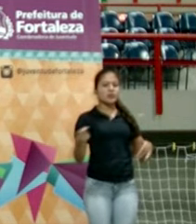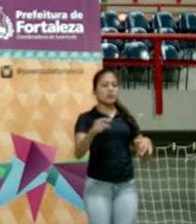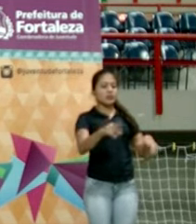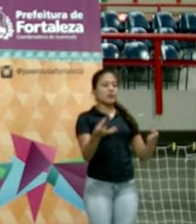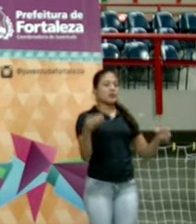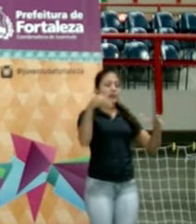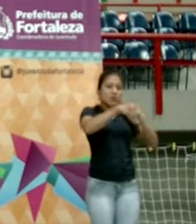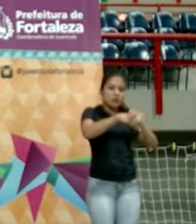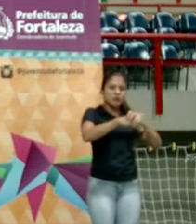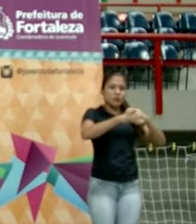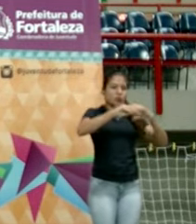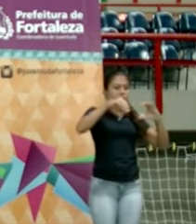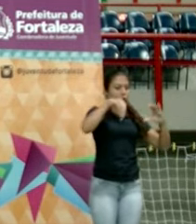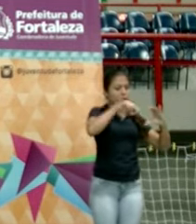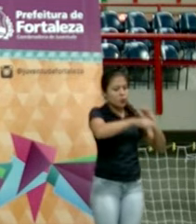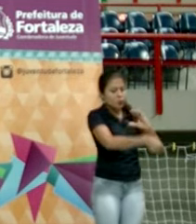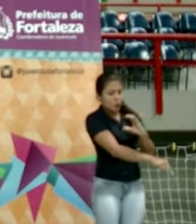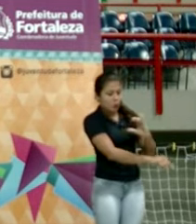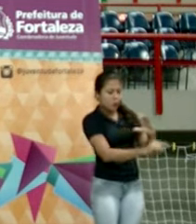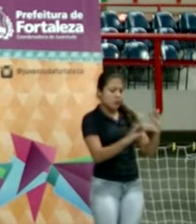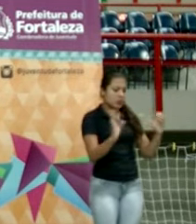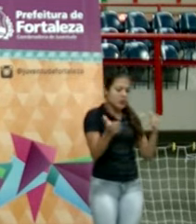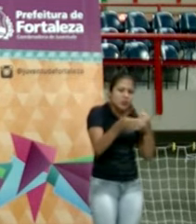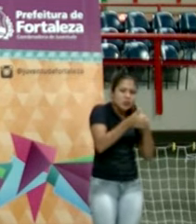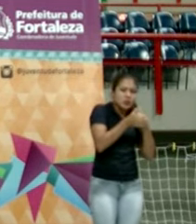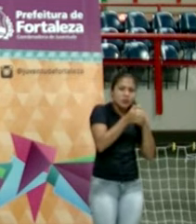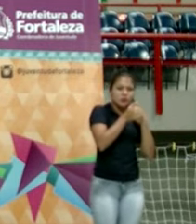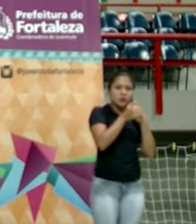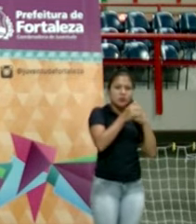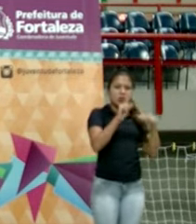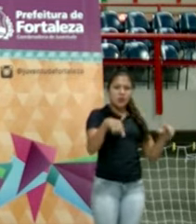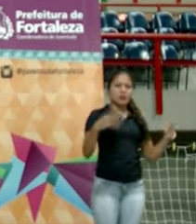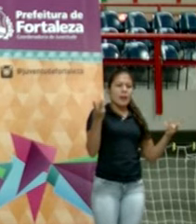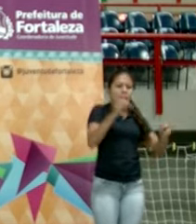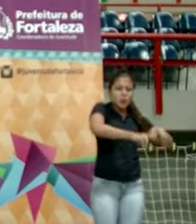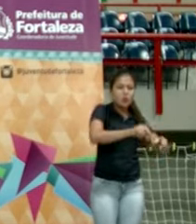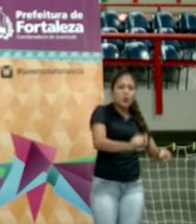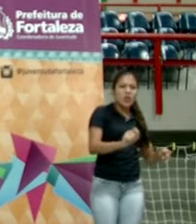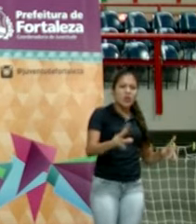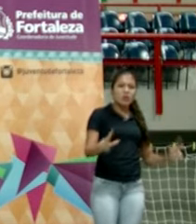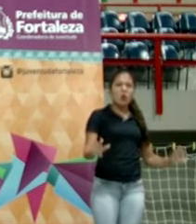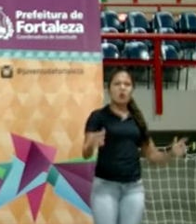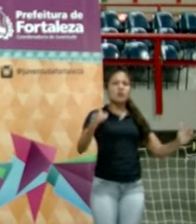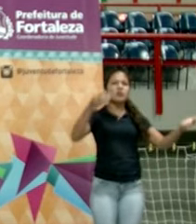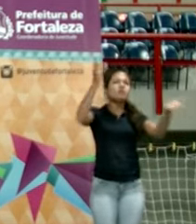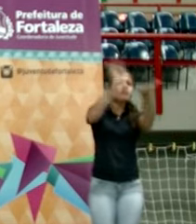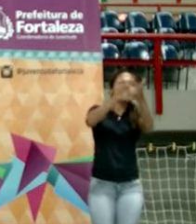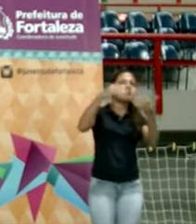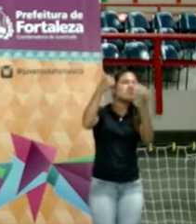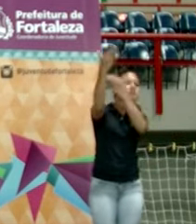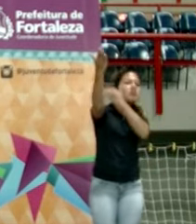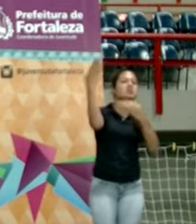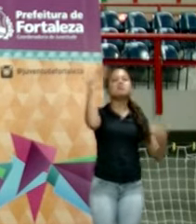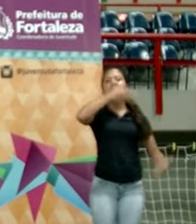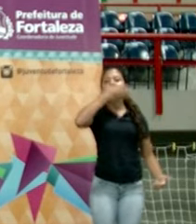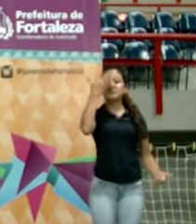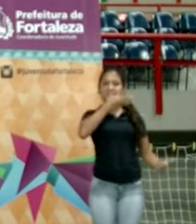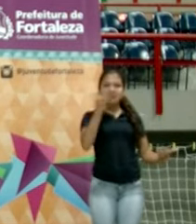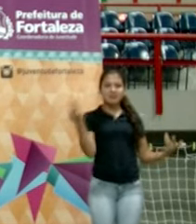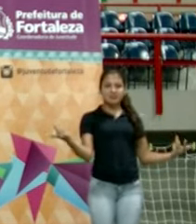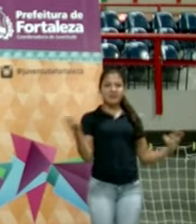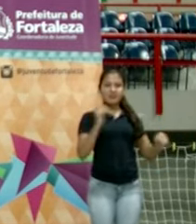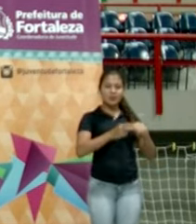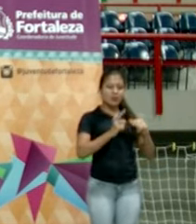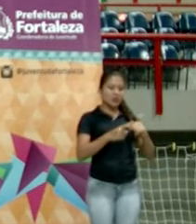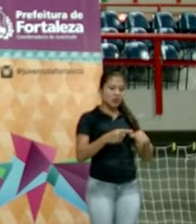caverna, de costa, eles têm uma visão distorcida da realidade. Por quê? Porque eles só